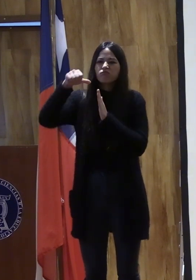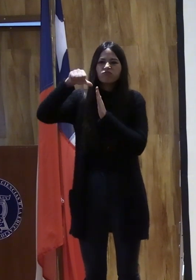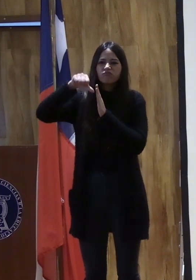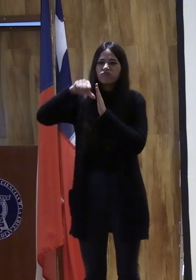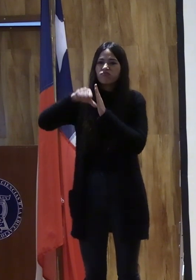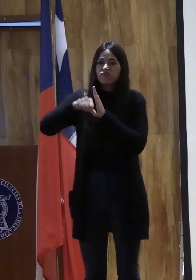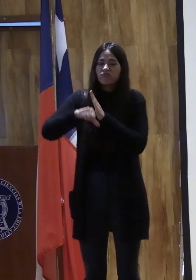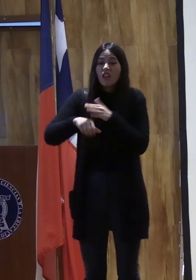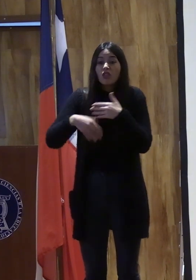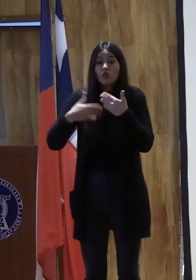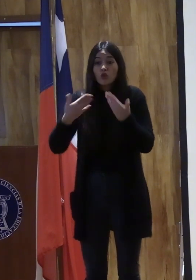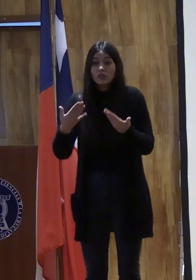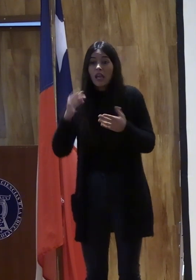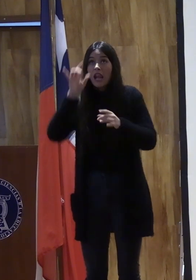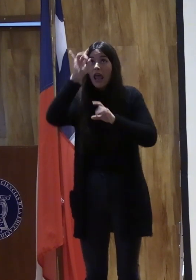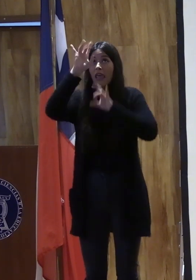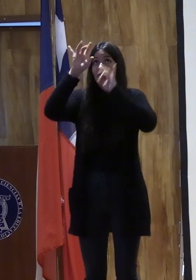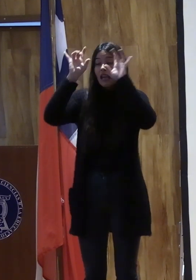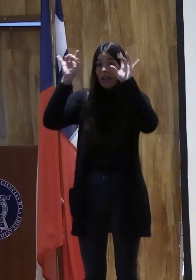estrellas, en general,